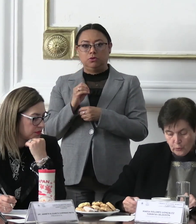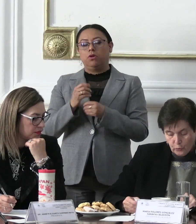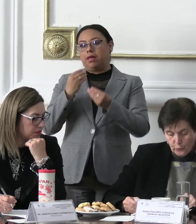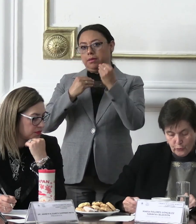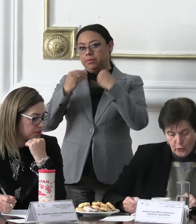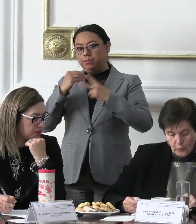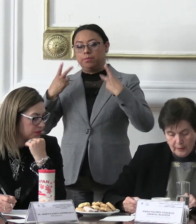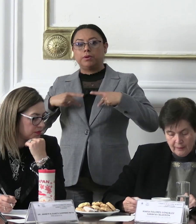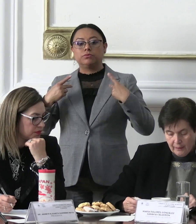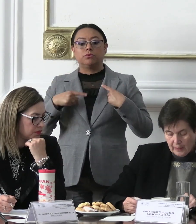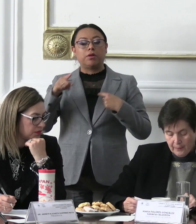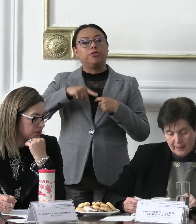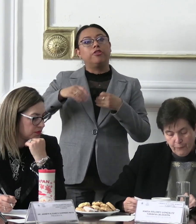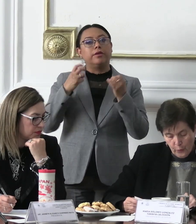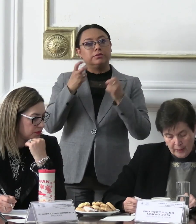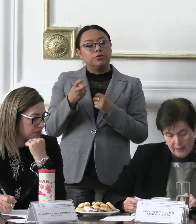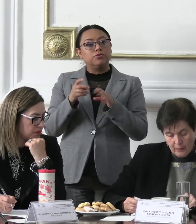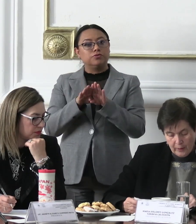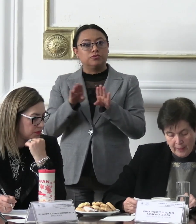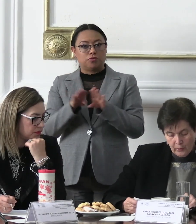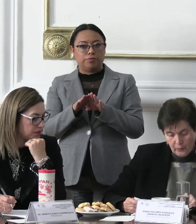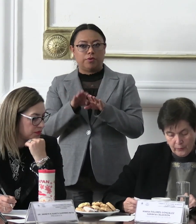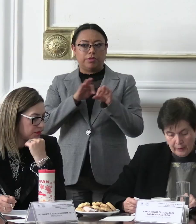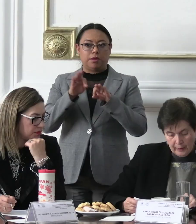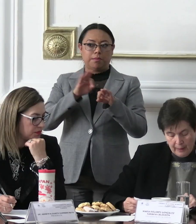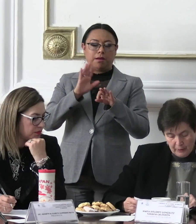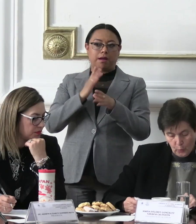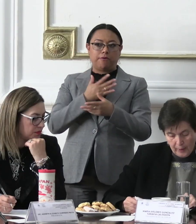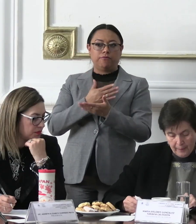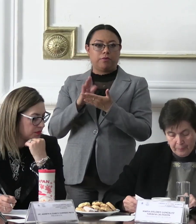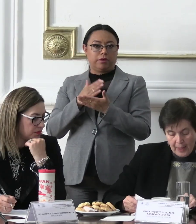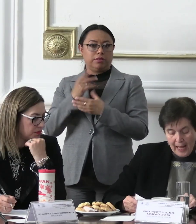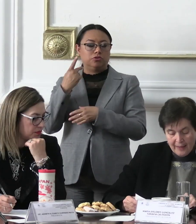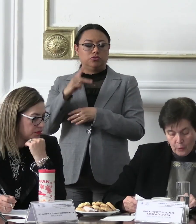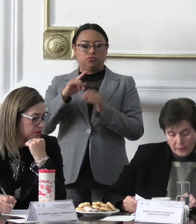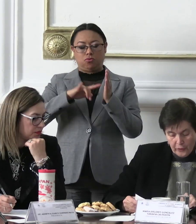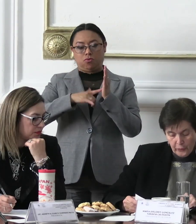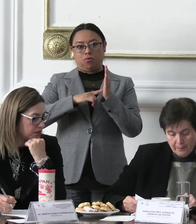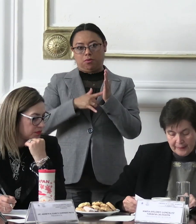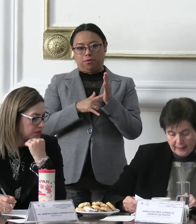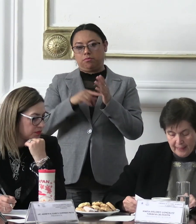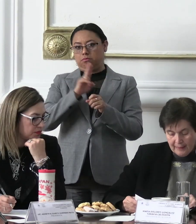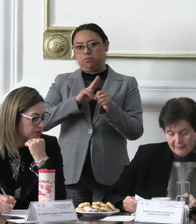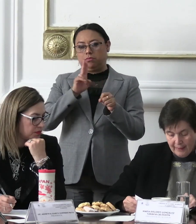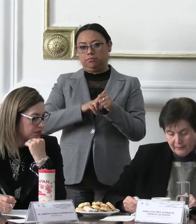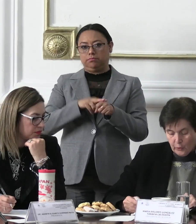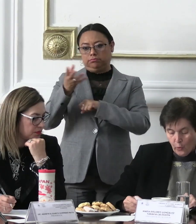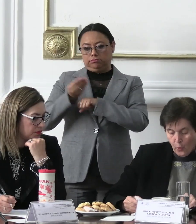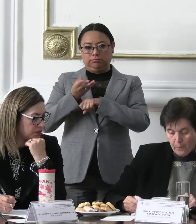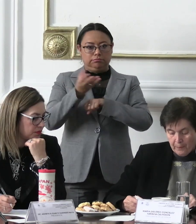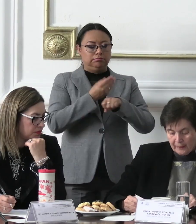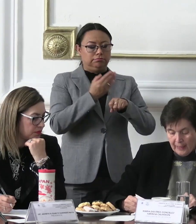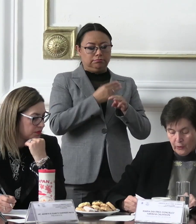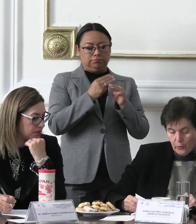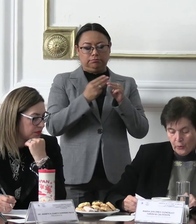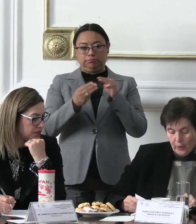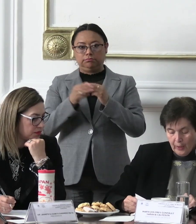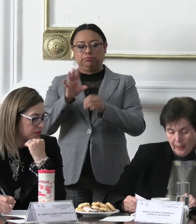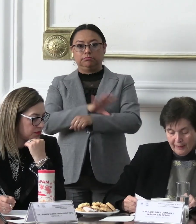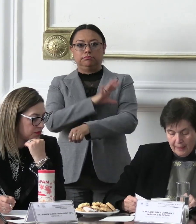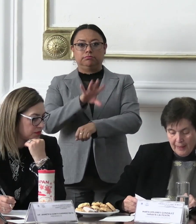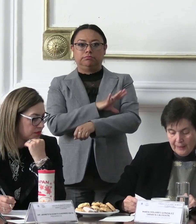personal que por sus funciones trabaja fuera del horario habitual. Adecuación de materiales eléctrico